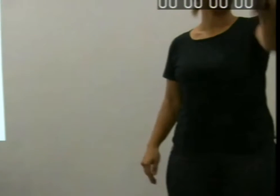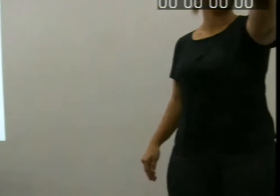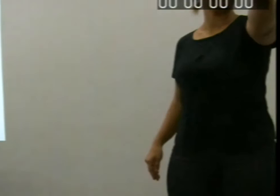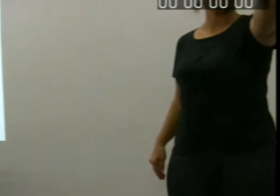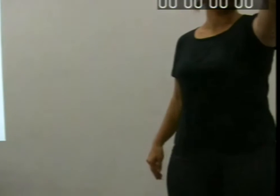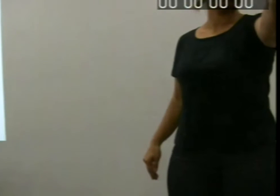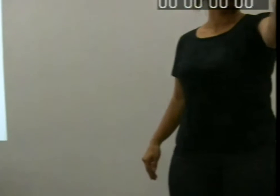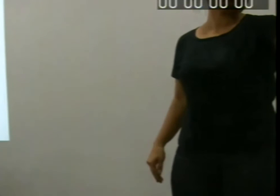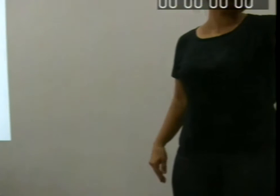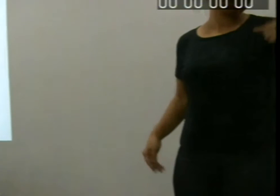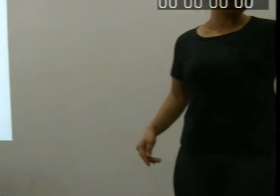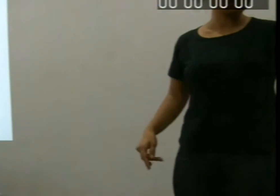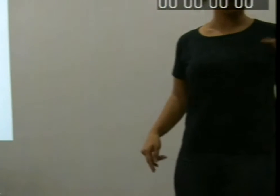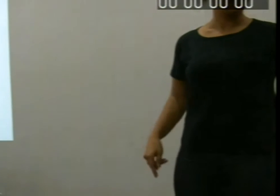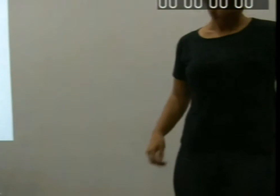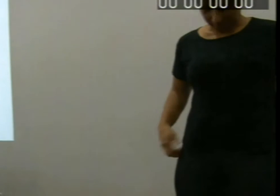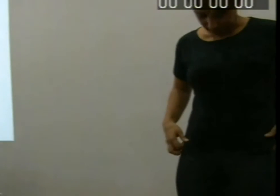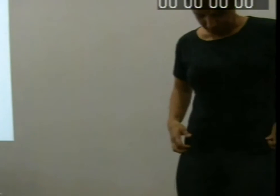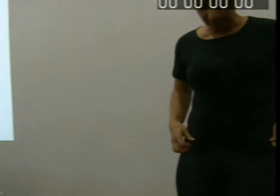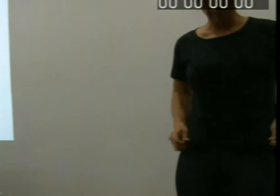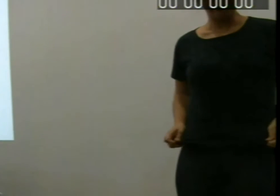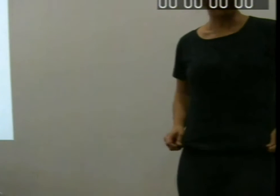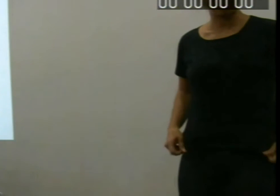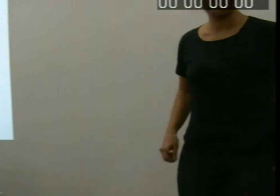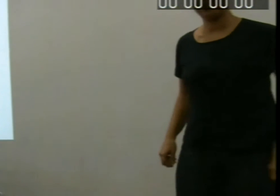coisa não mas de preta